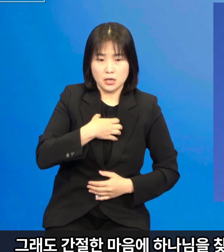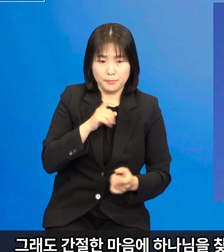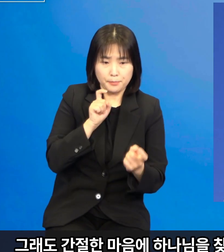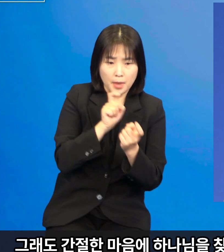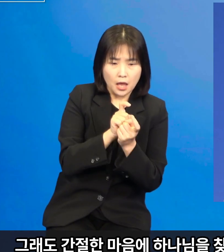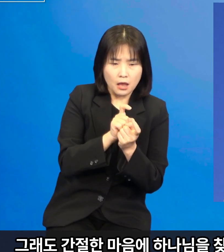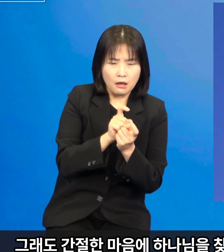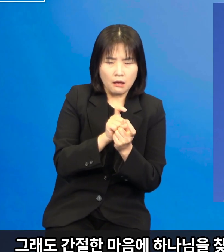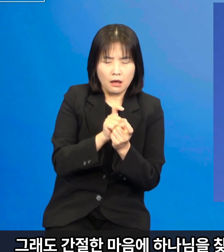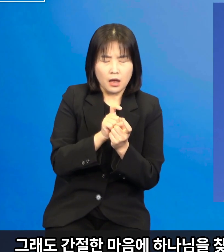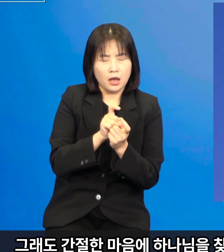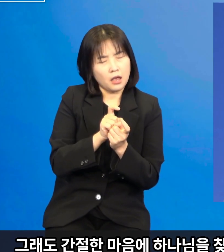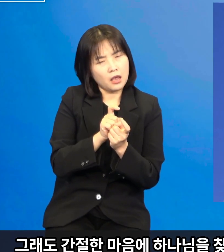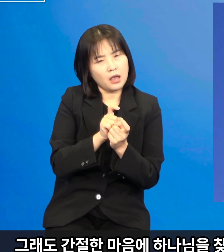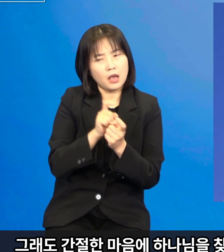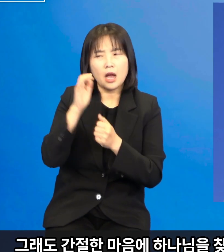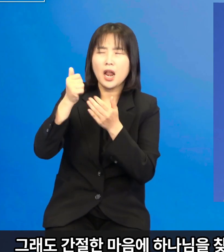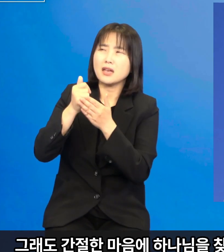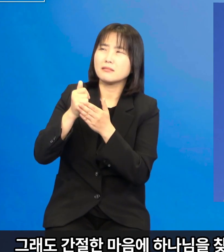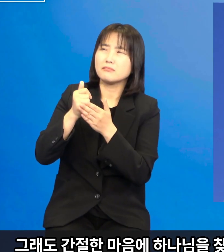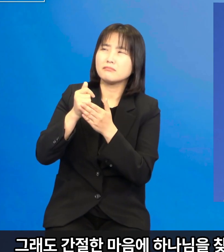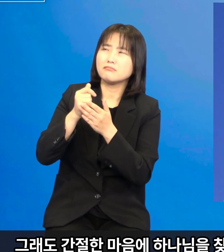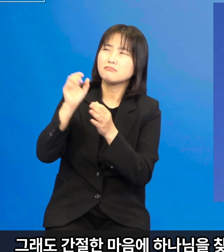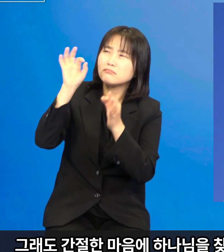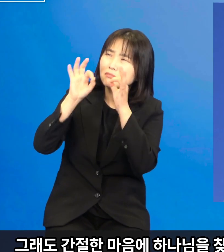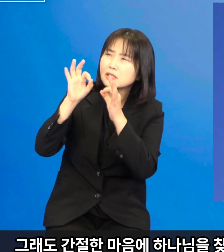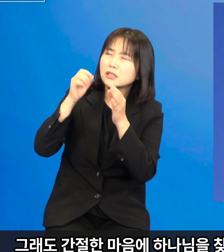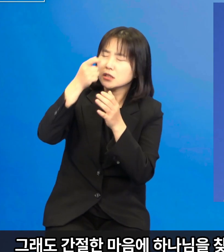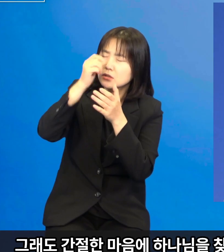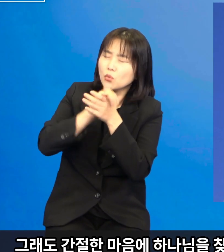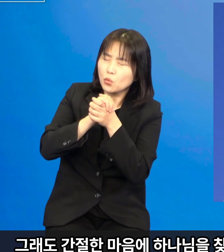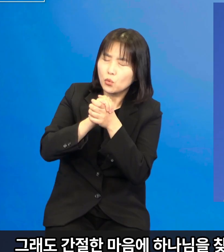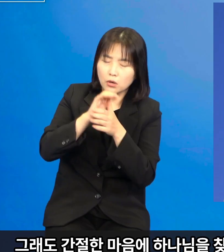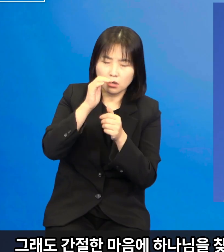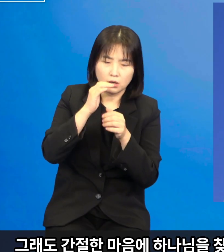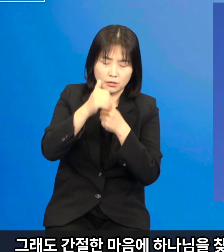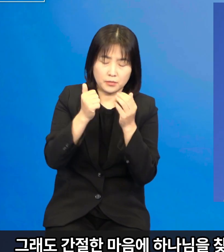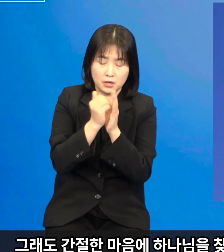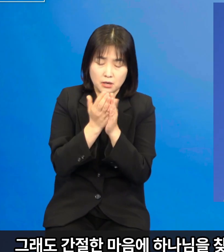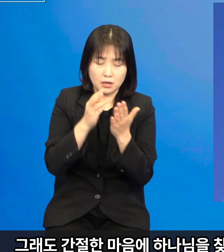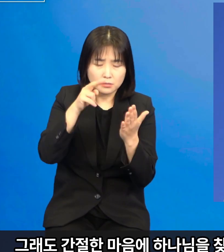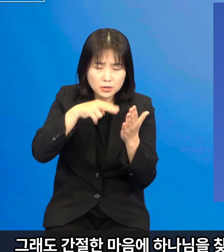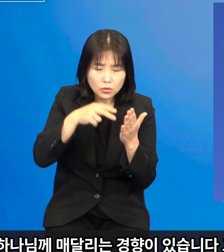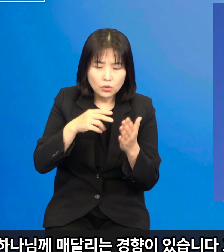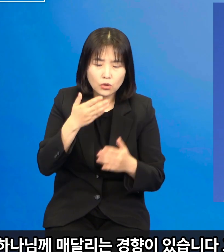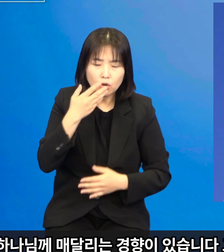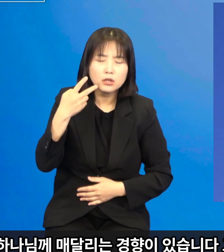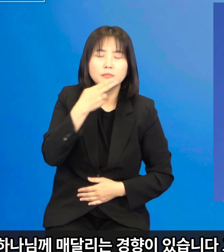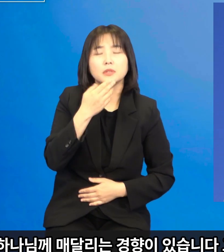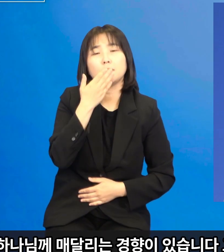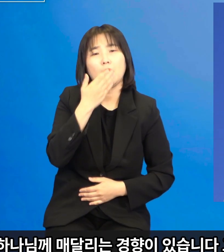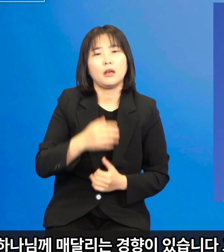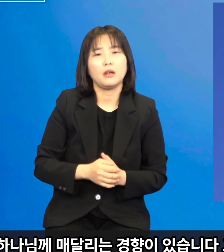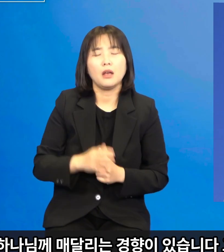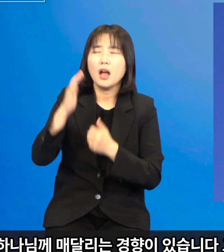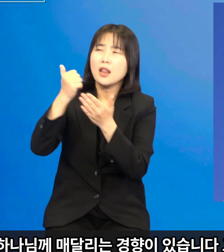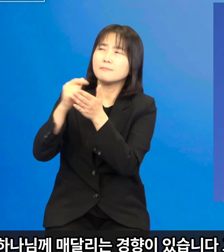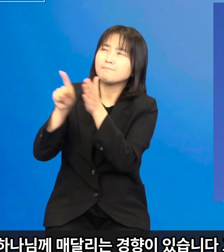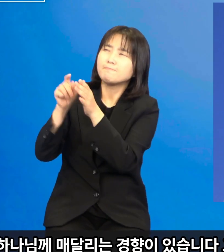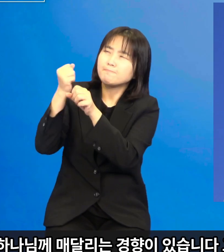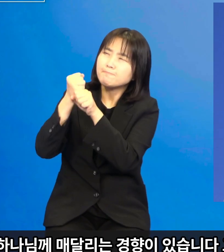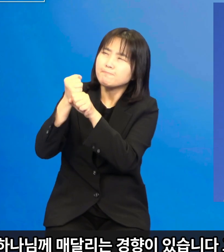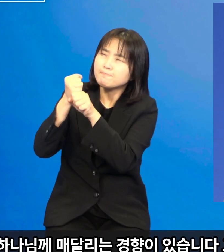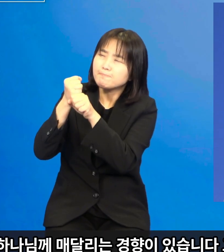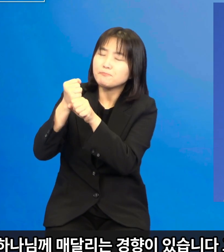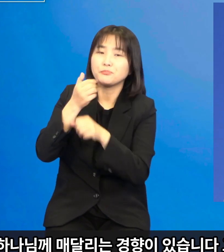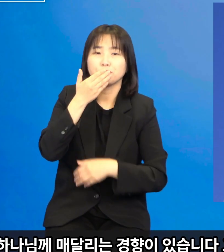간절한 마음에 하나님을 찾아요. 기도하죠, 말씀 보죠, 금식하죠. 하나님께 매달리는 경향이 있습니다.